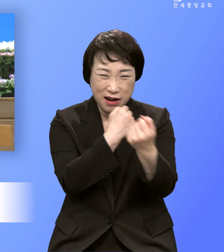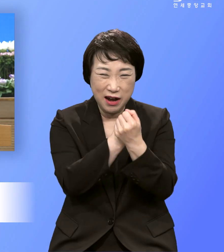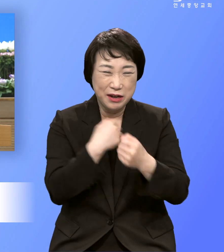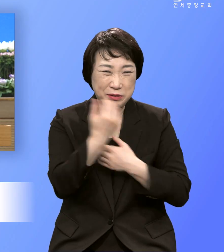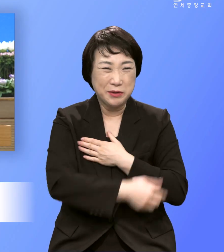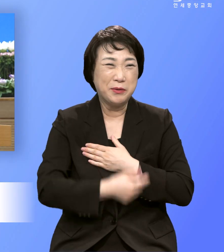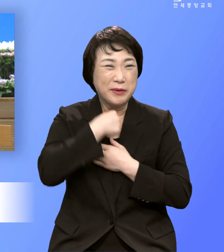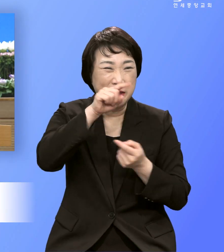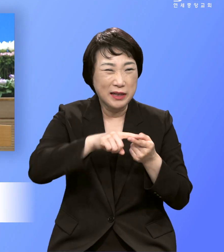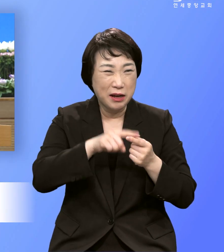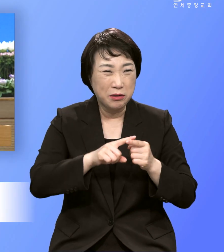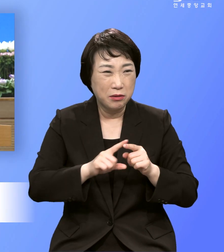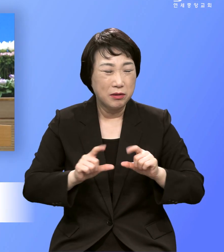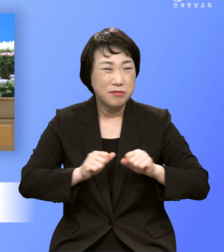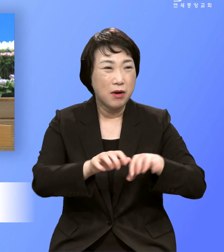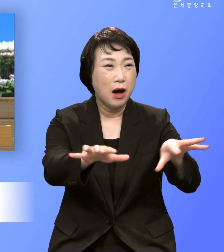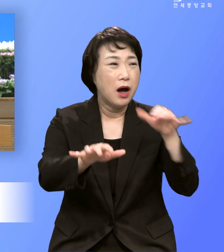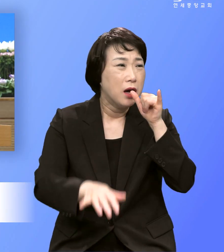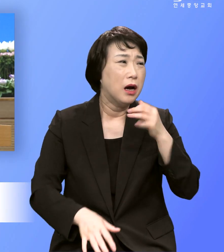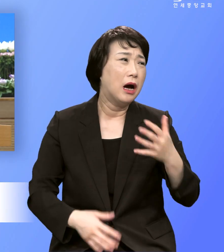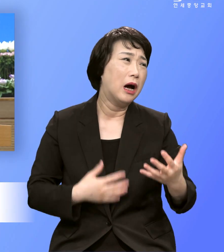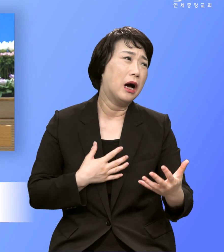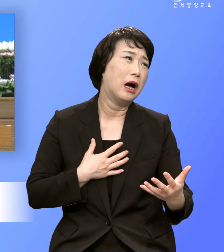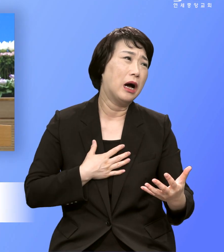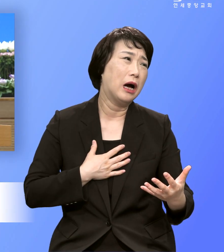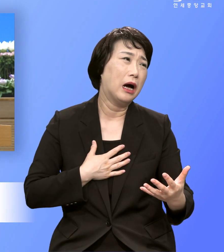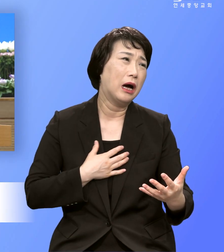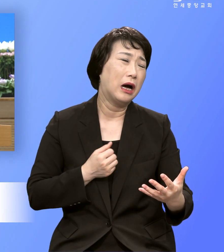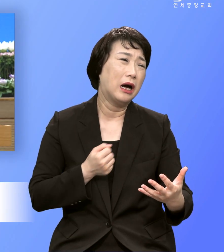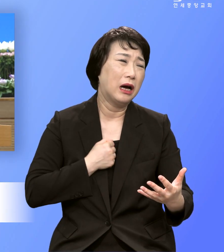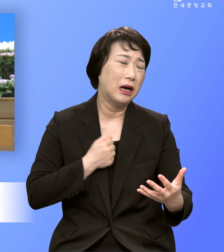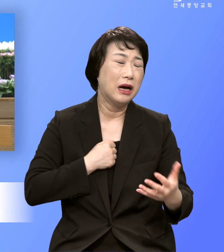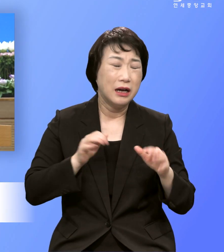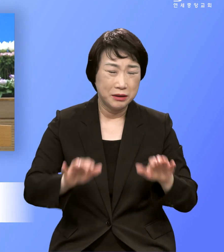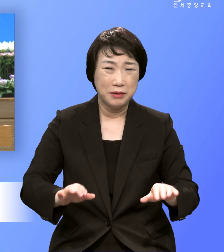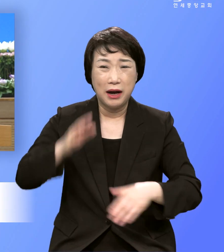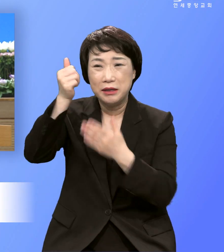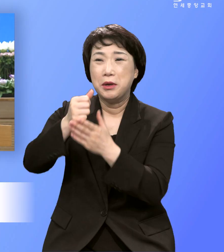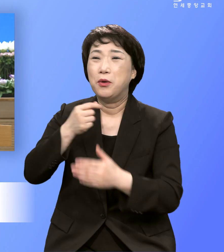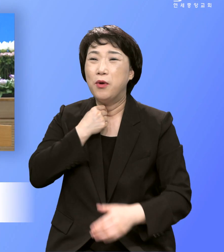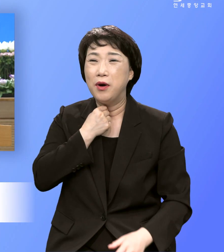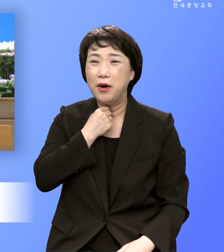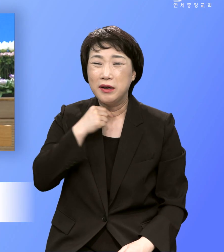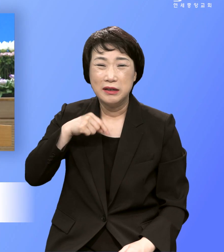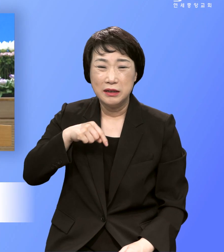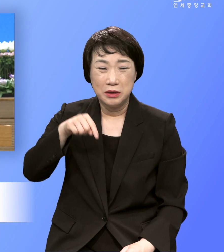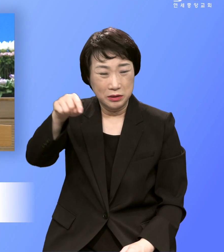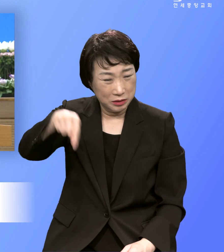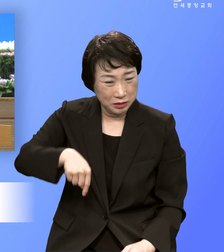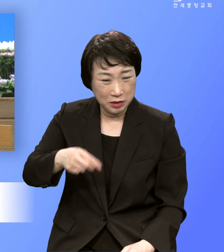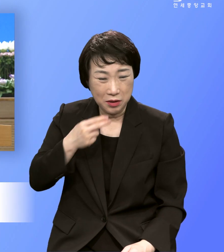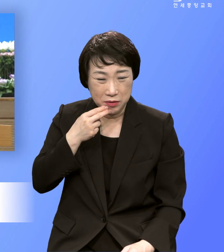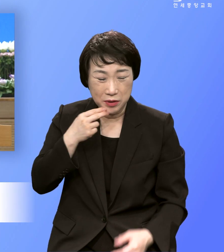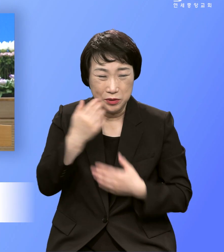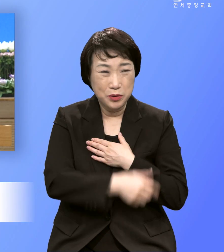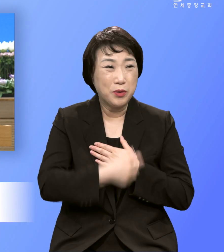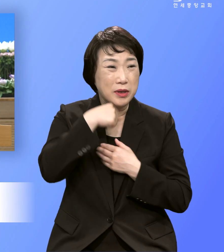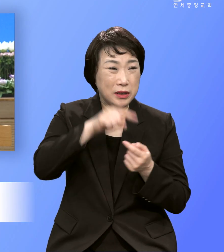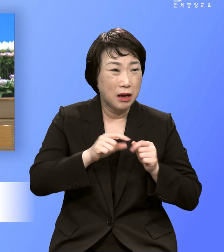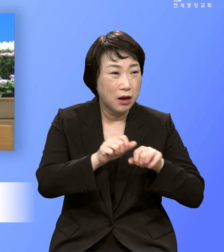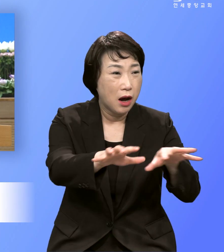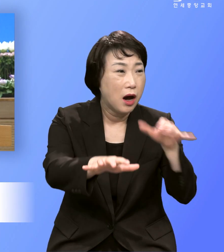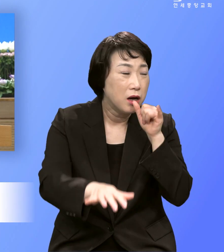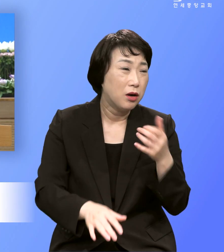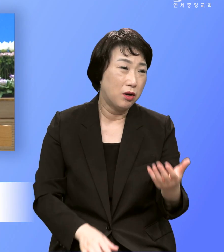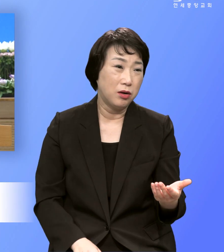육신이 가자는 대로 가지 않겠나? 그러면 하나님이 가자는 곳은 안 가고 육신이 가자는 대로 간다.